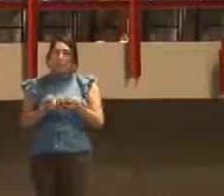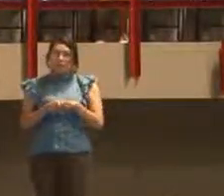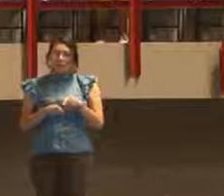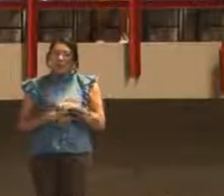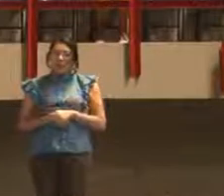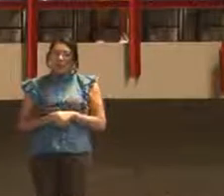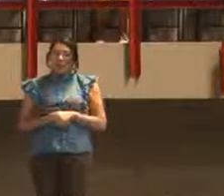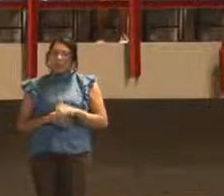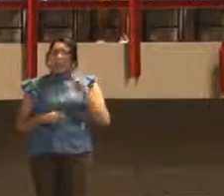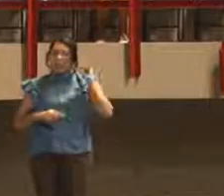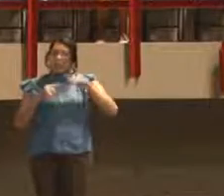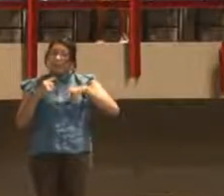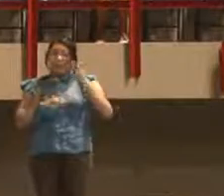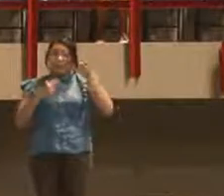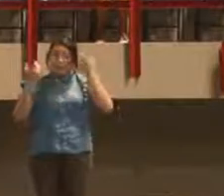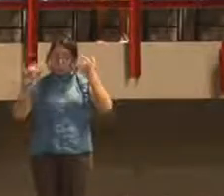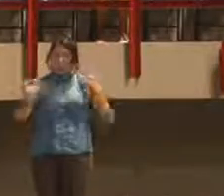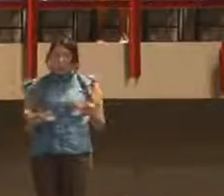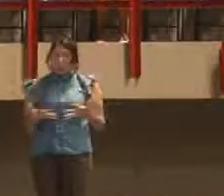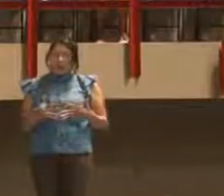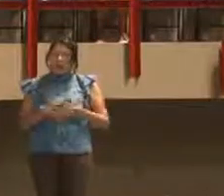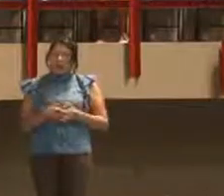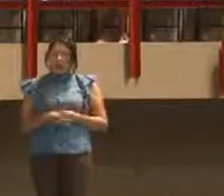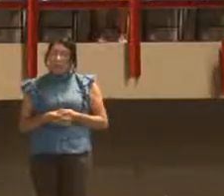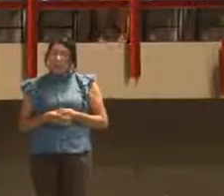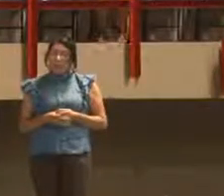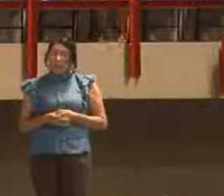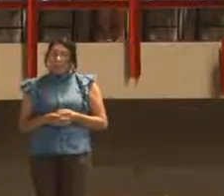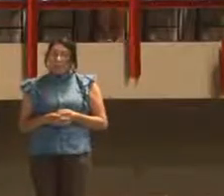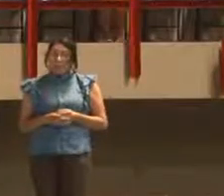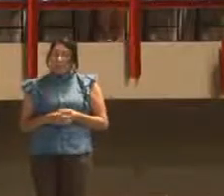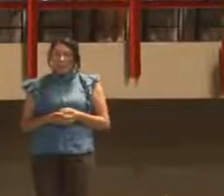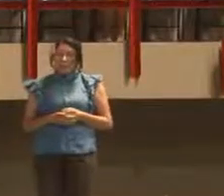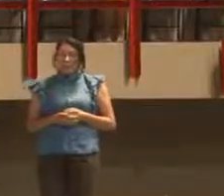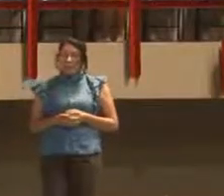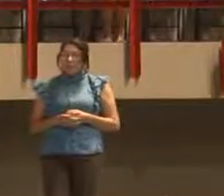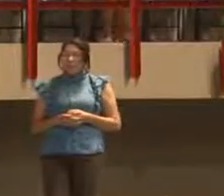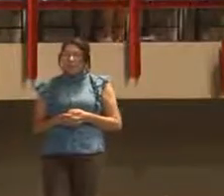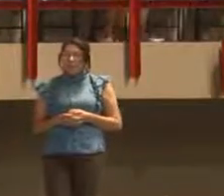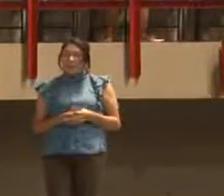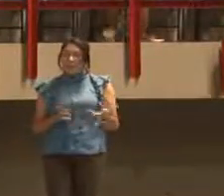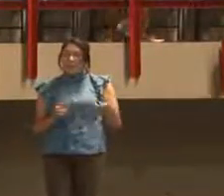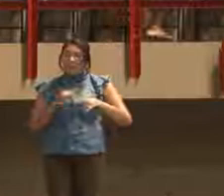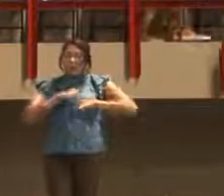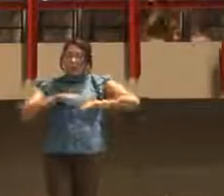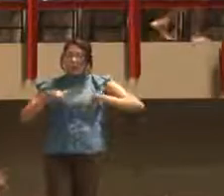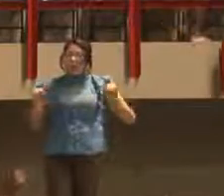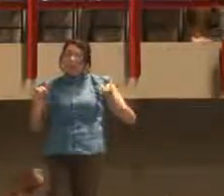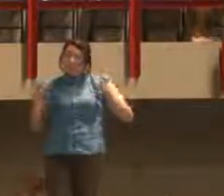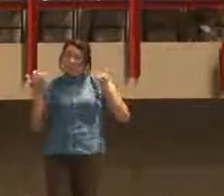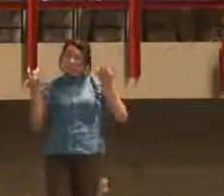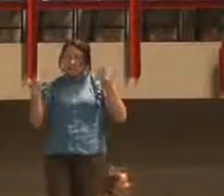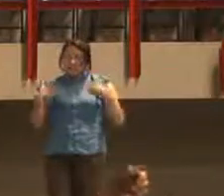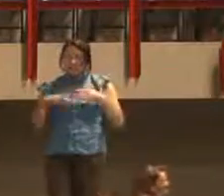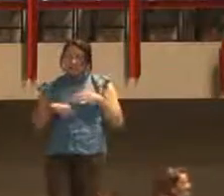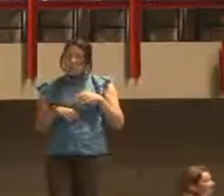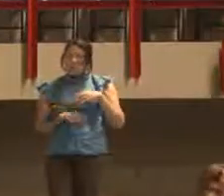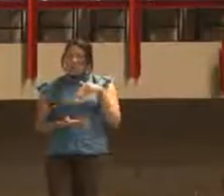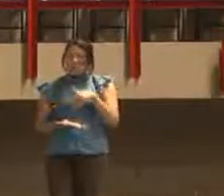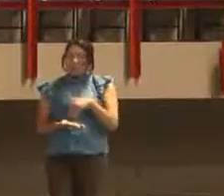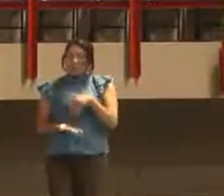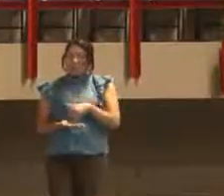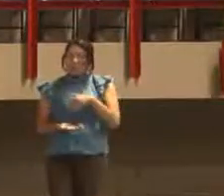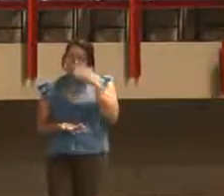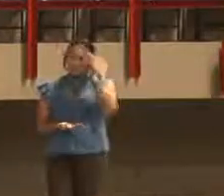aqui vai ficar para depois. E só uma mensagem aqui para vocês, para a gente encerrar e todo